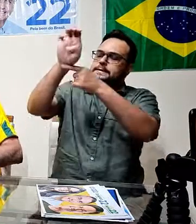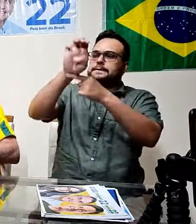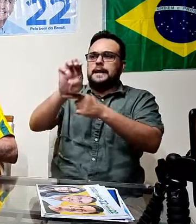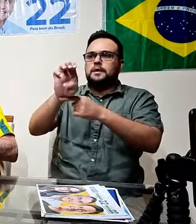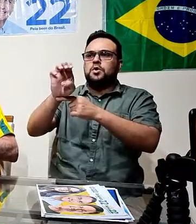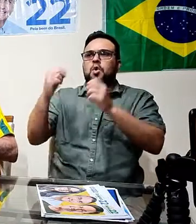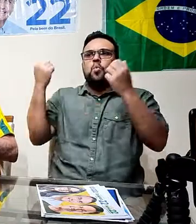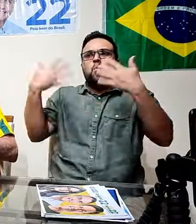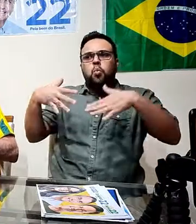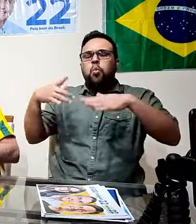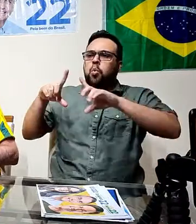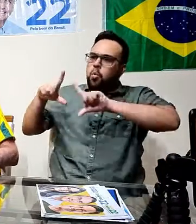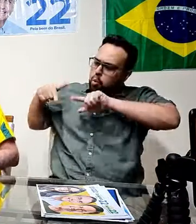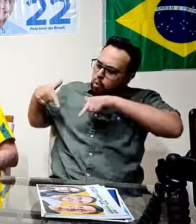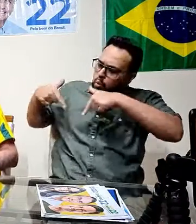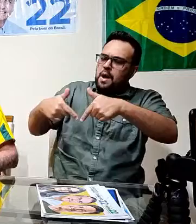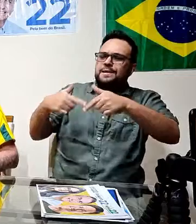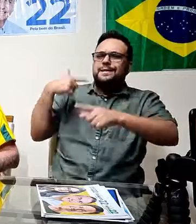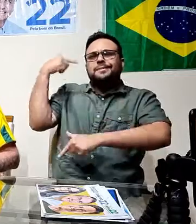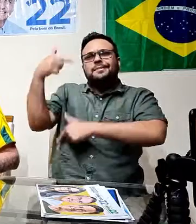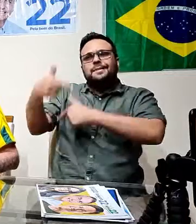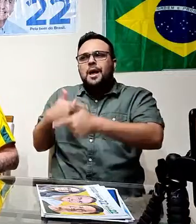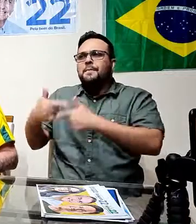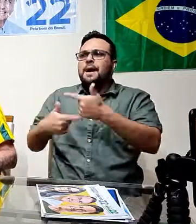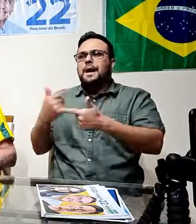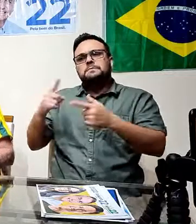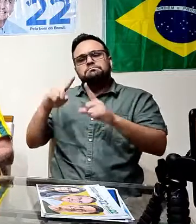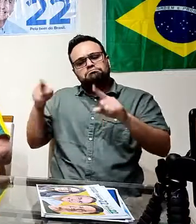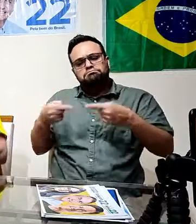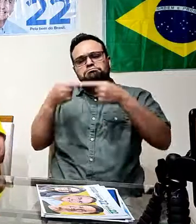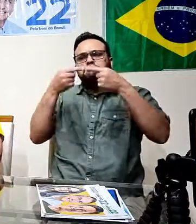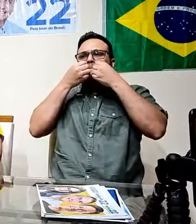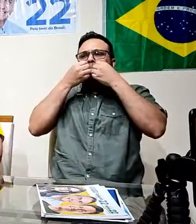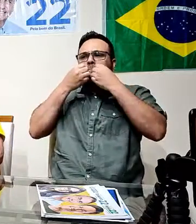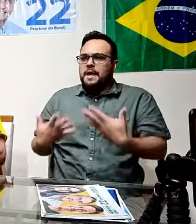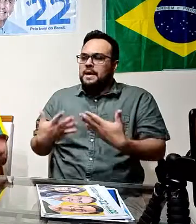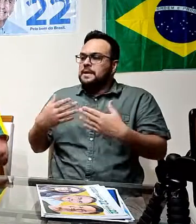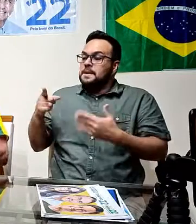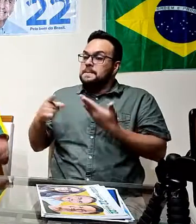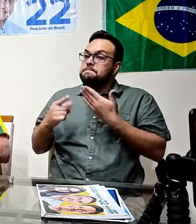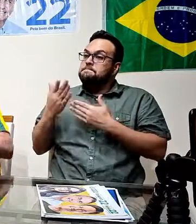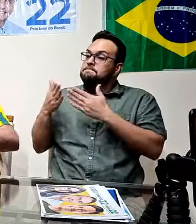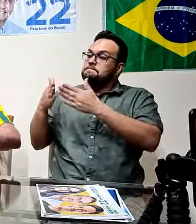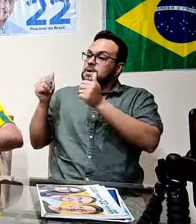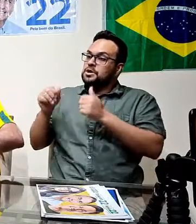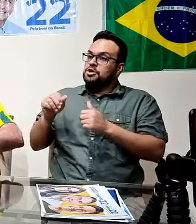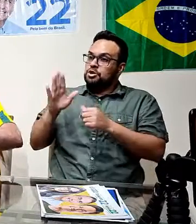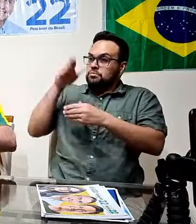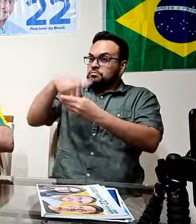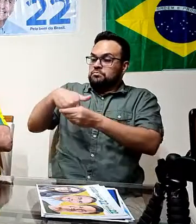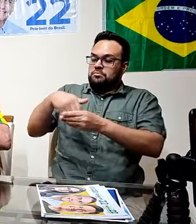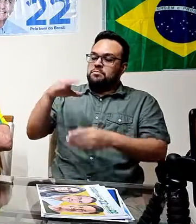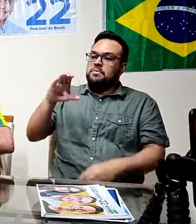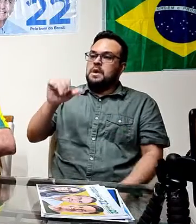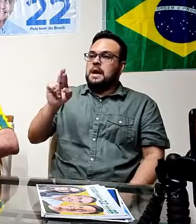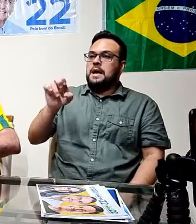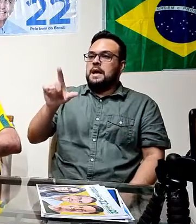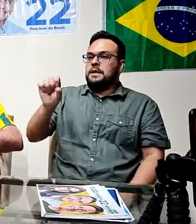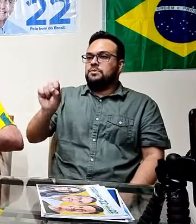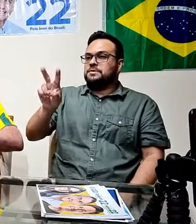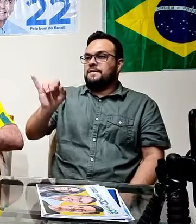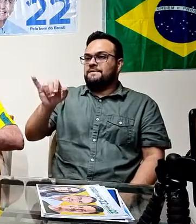enorme, e trabalha, no meu entender, a contento. Então ele está pedindo voto para o Carlos, mas ninguém está com ênfase